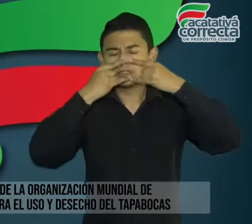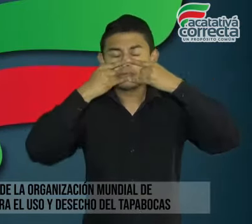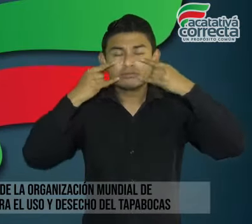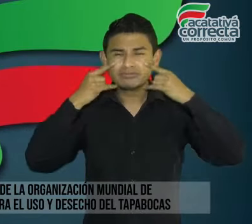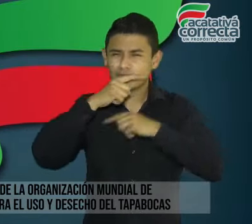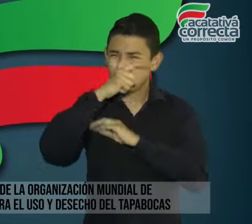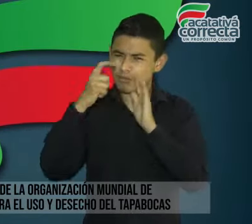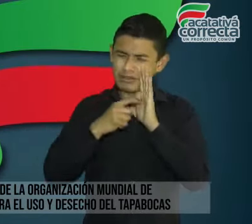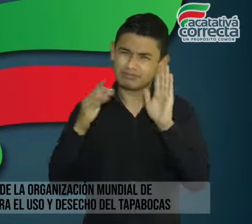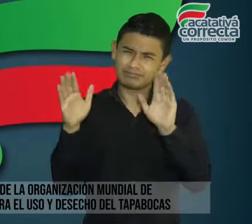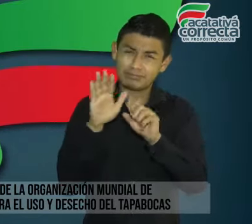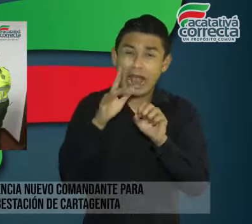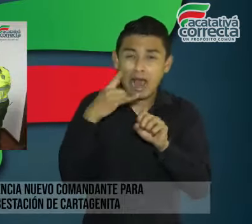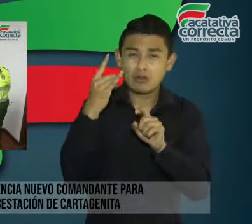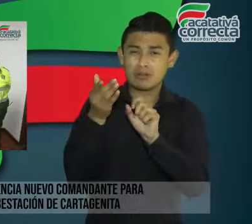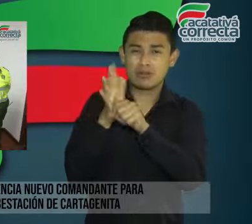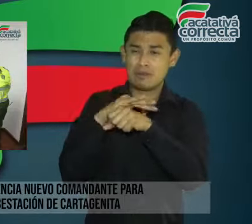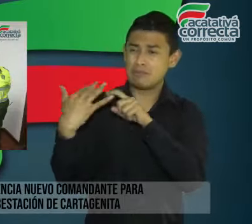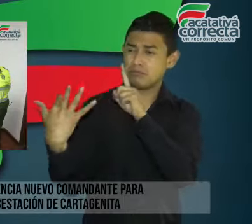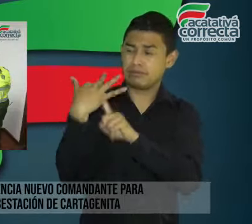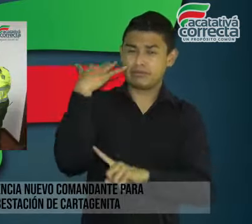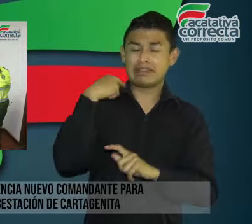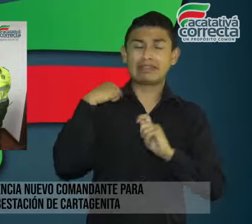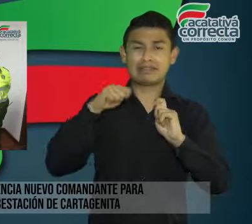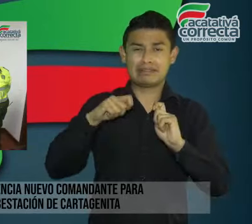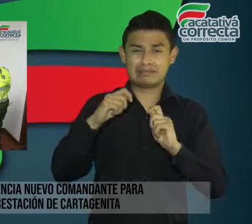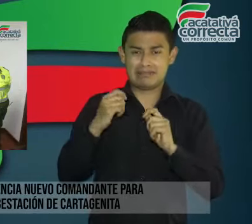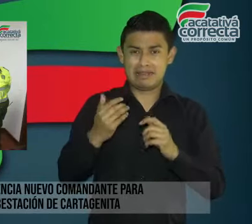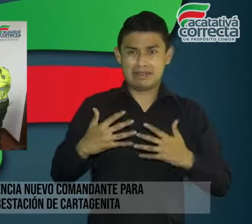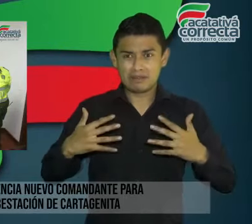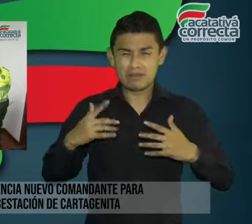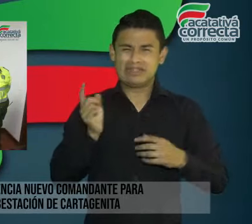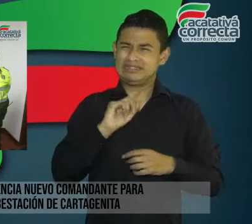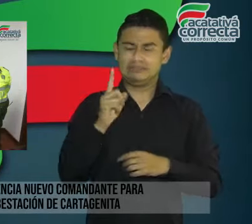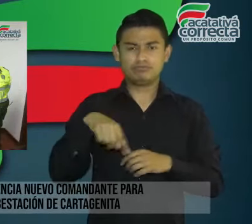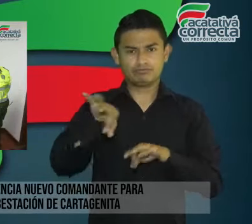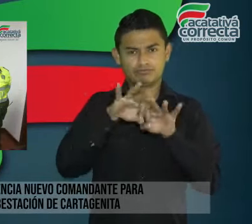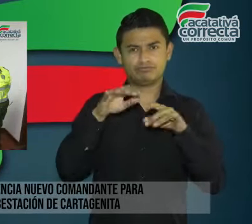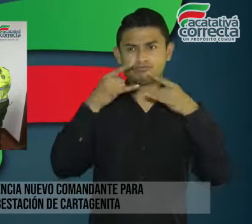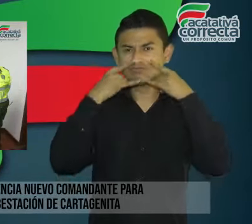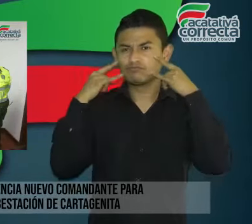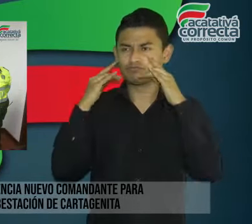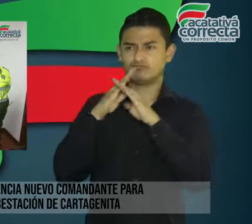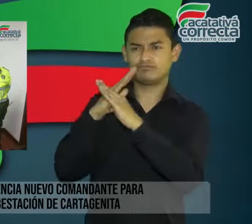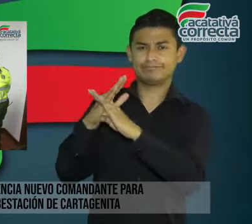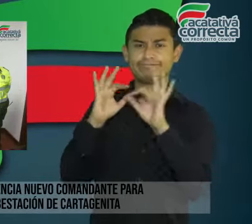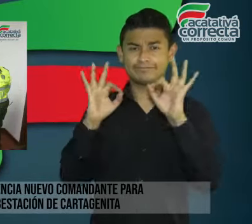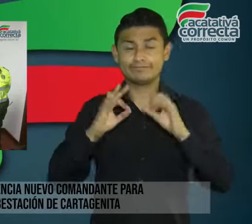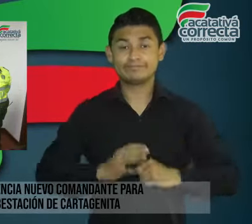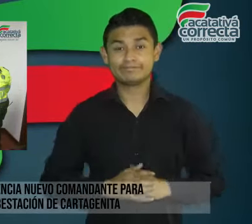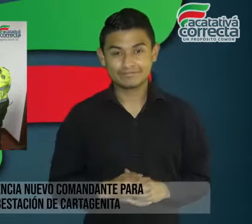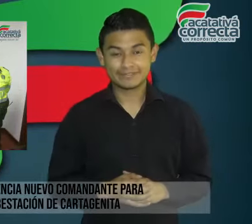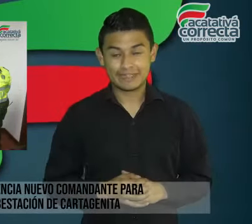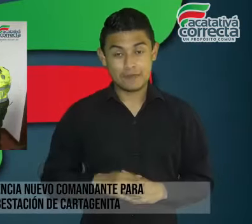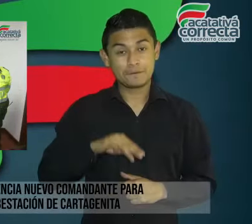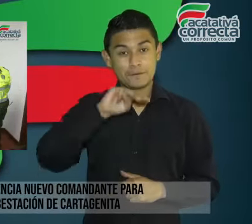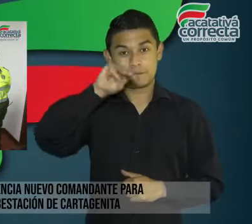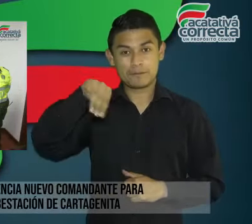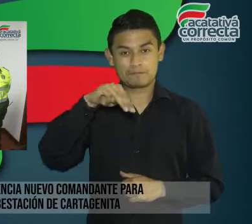comandante para la subestación de Cartagenita El señor alcalde Guillermo Aldana recibió al subteniente